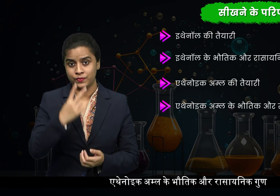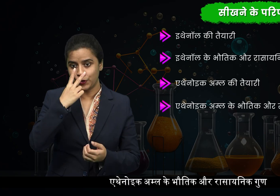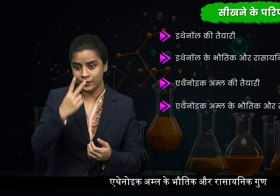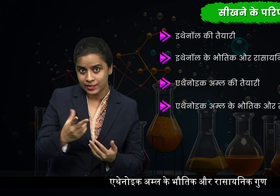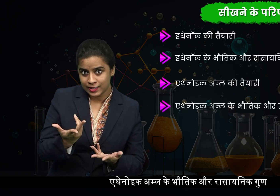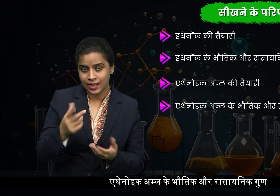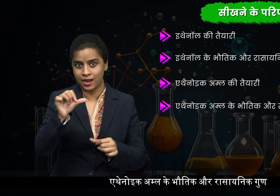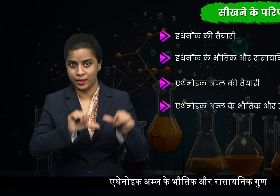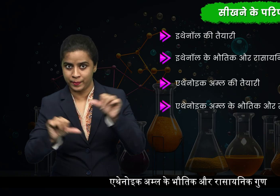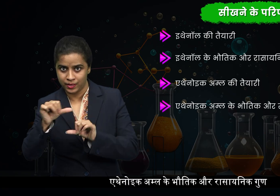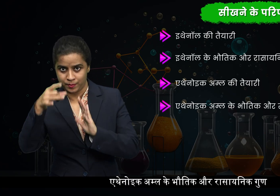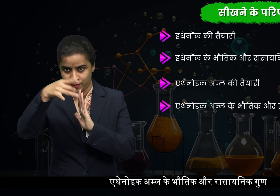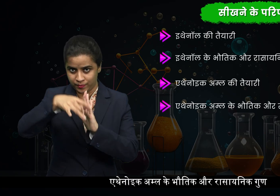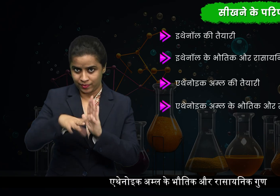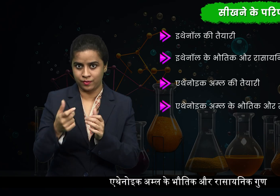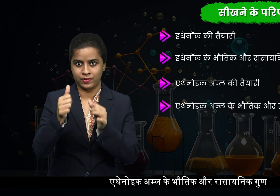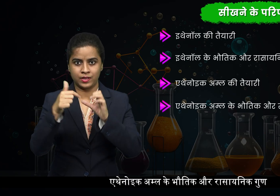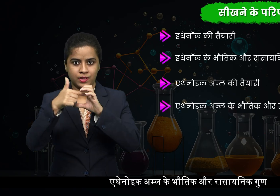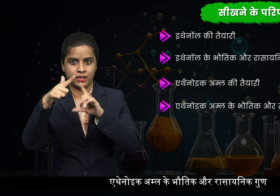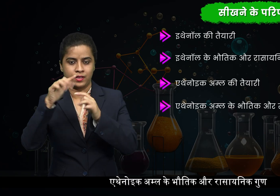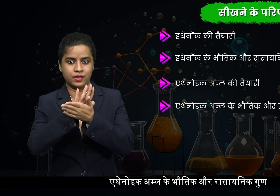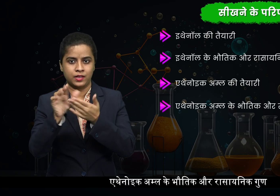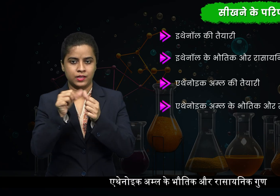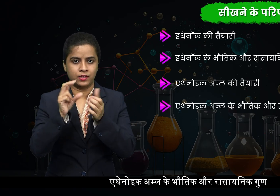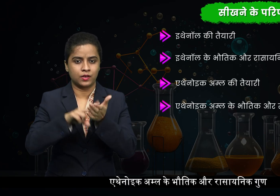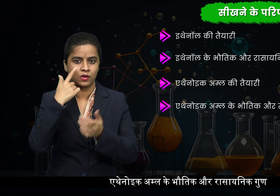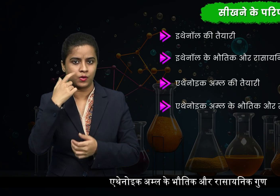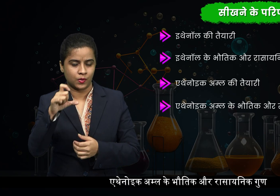इथेनोइक अम्ल के भौतिक और रासायनिक गुण,